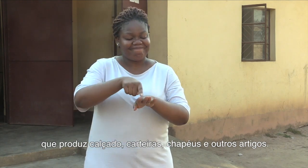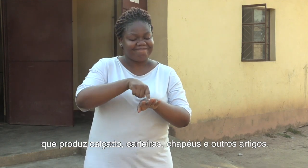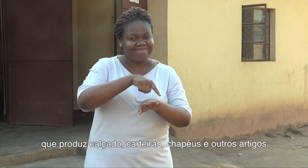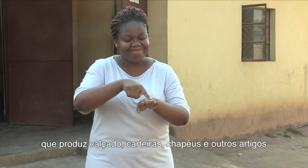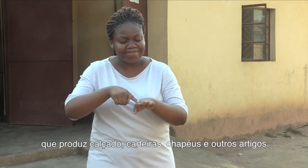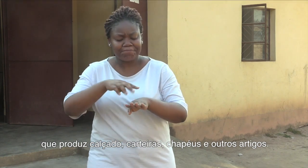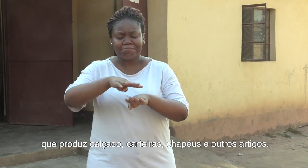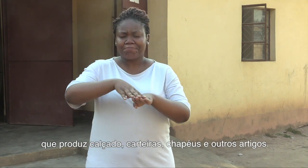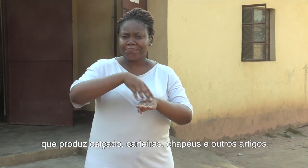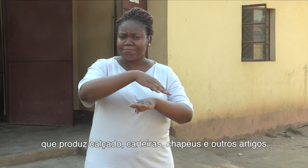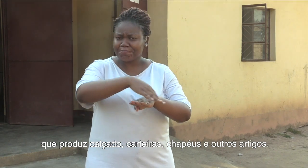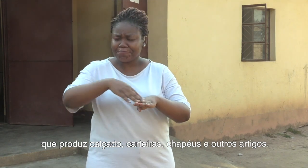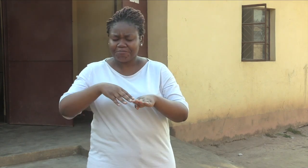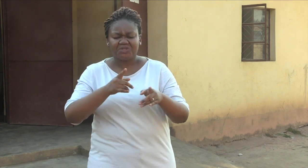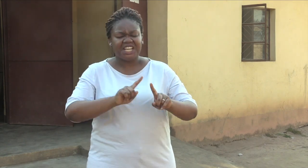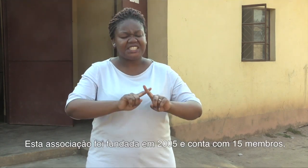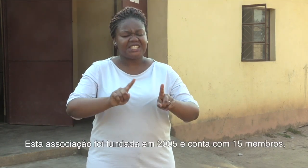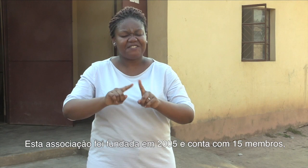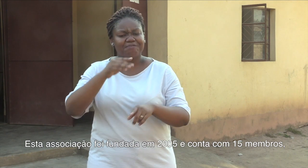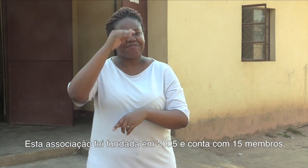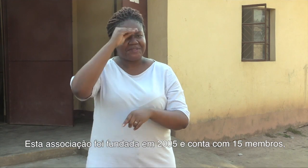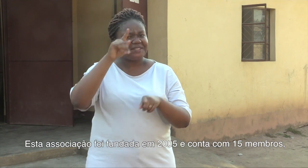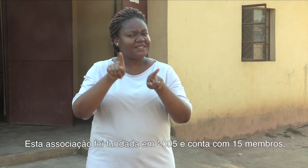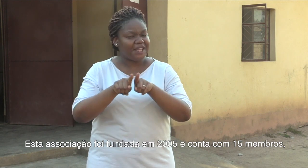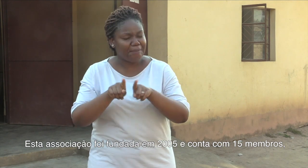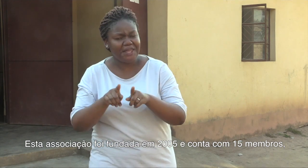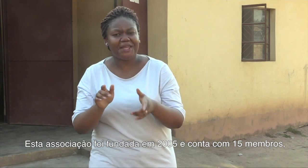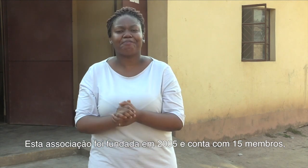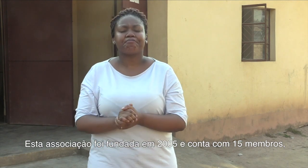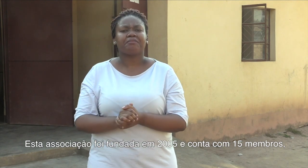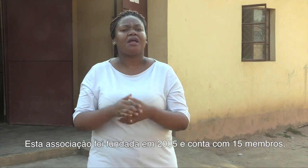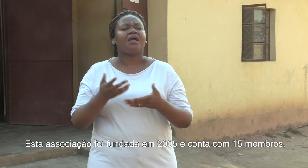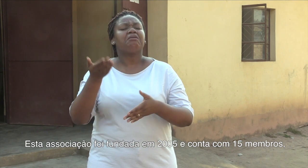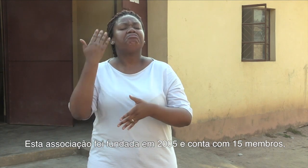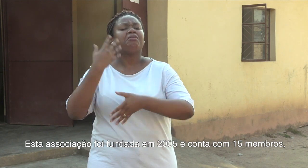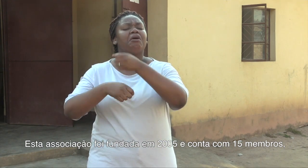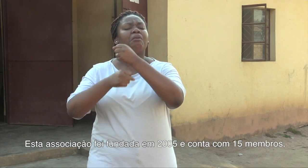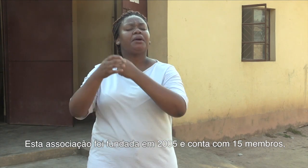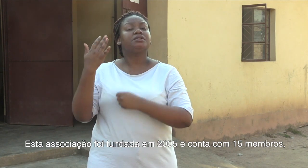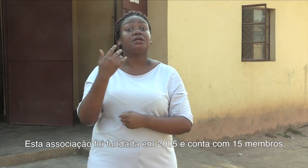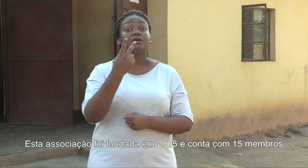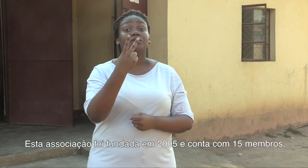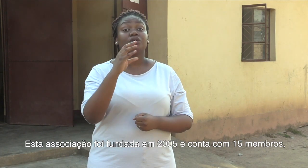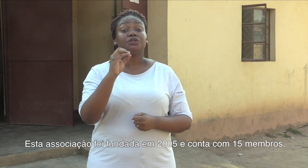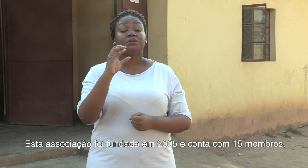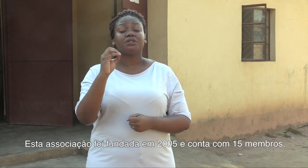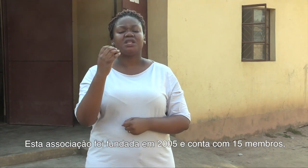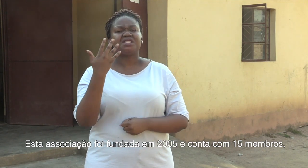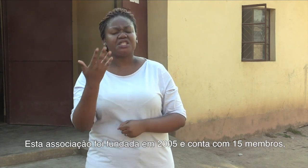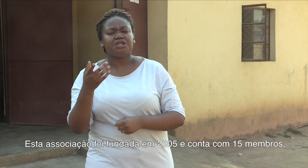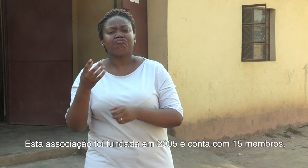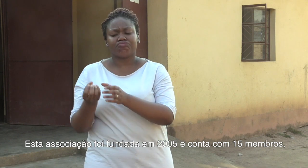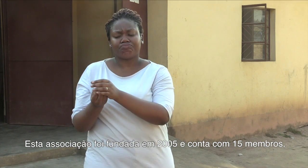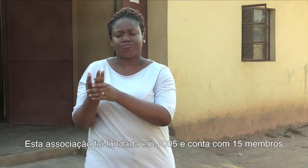chapéus e outros artigos. Esta associação foi fundada em 2005 e conta com